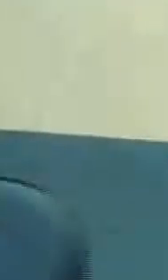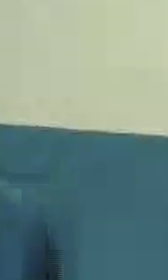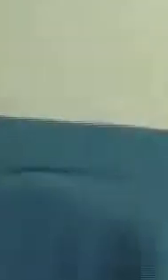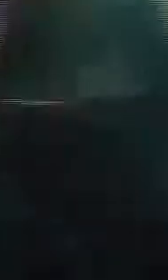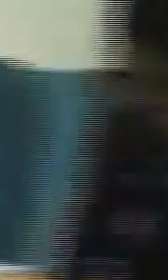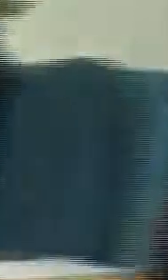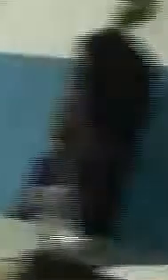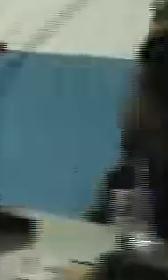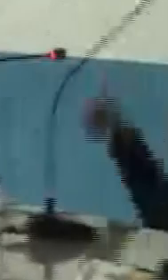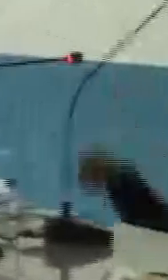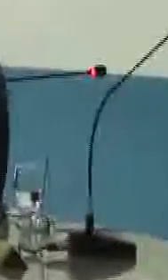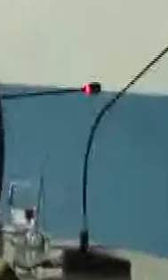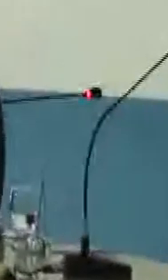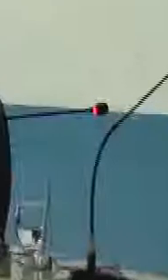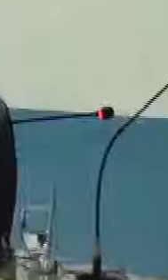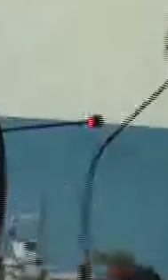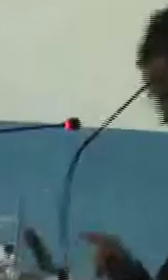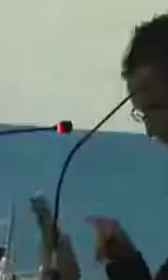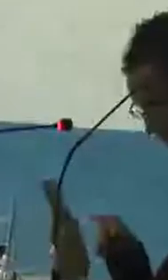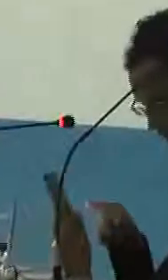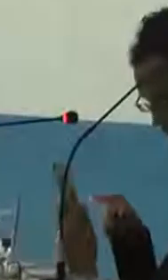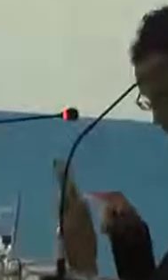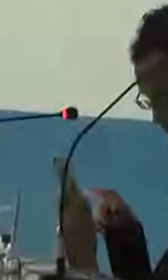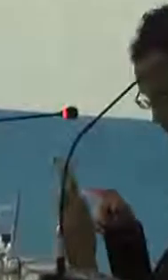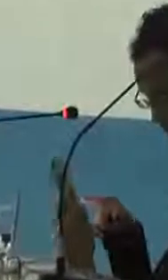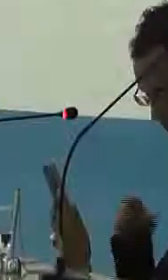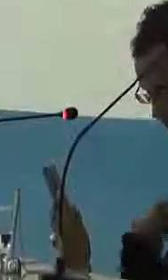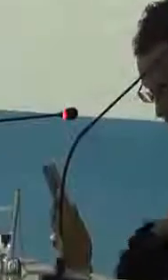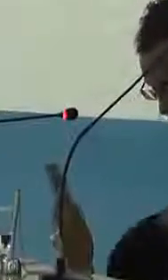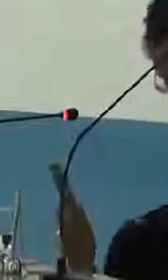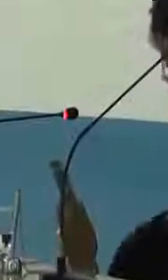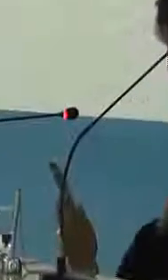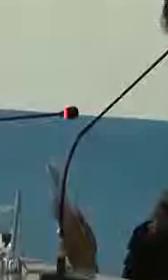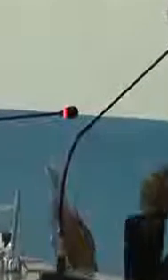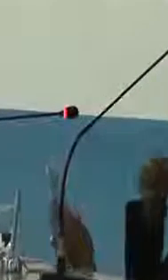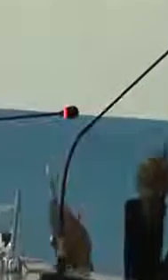cacau, de produção de chocolate bruto do país. Eu acredito que foi a usina.